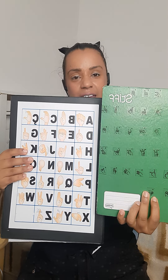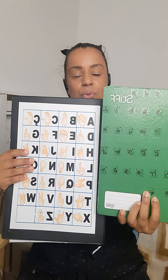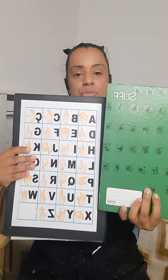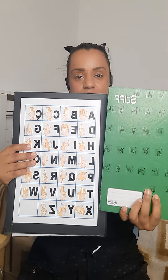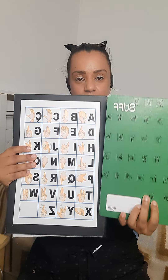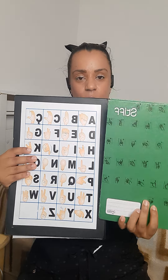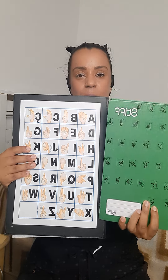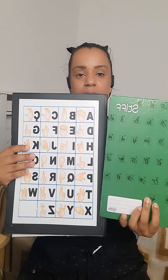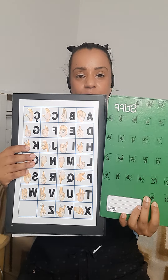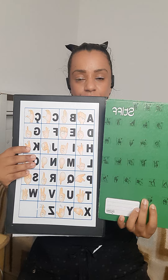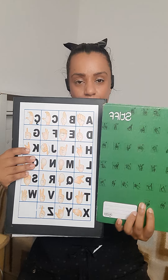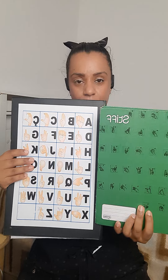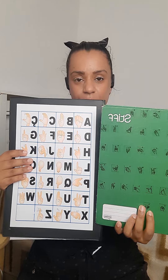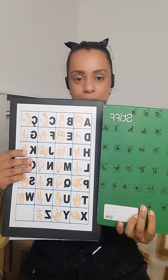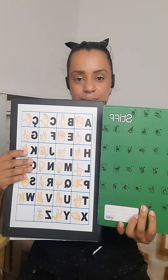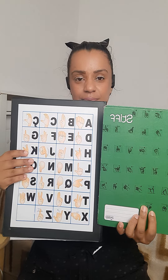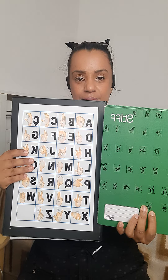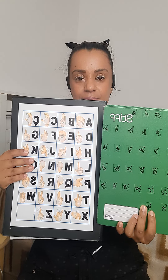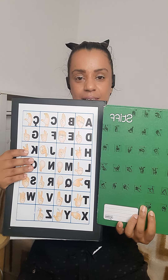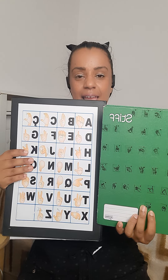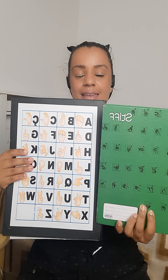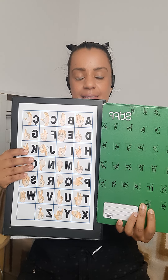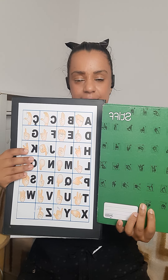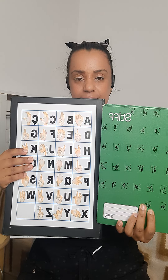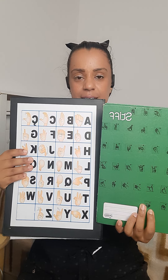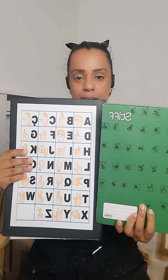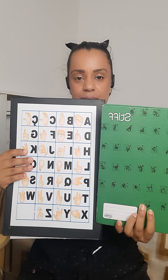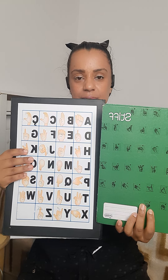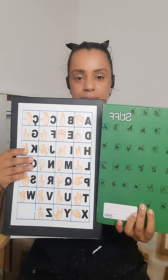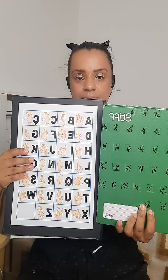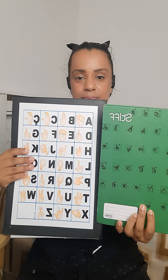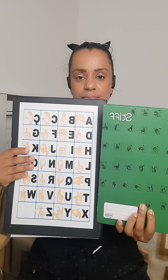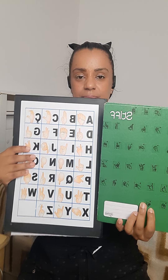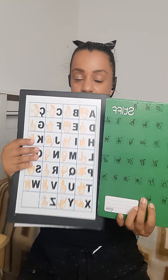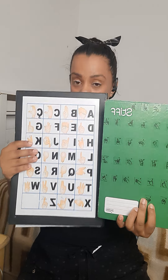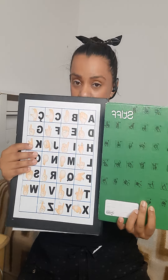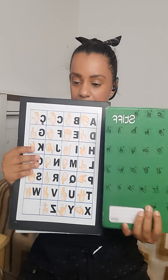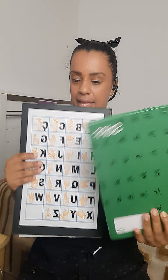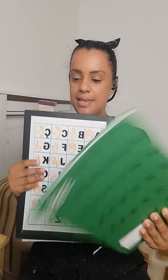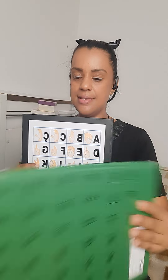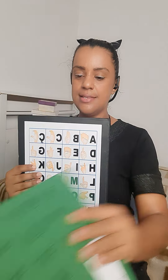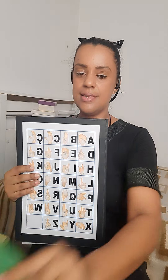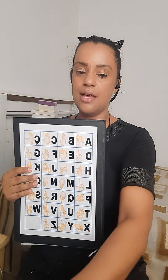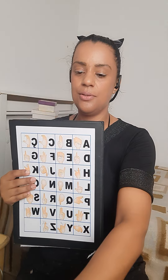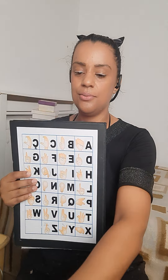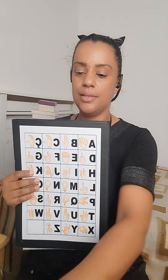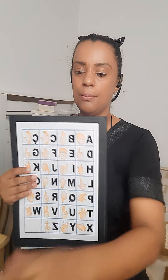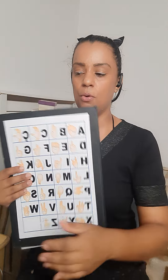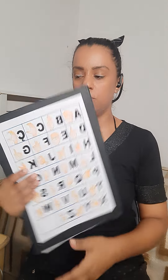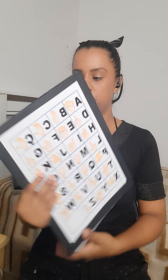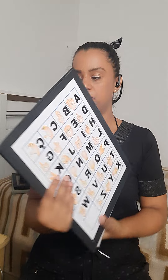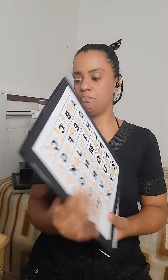o seu material de apoio. É necessário. É necessário, tá bom?